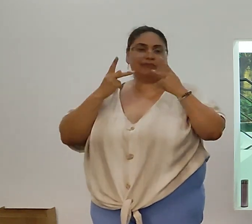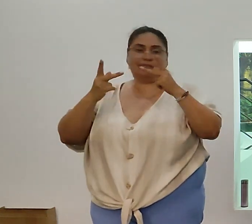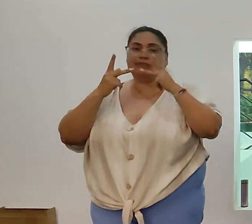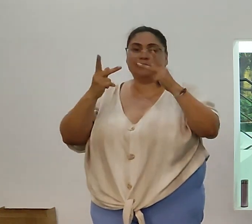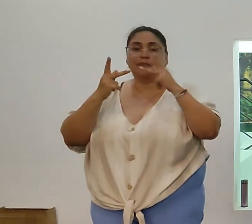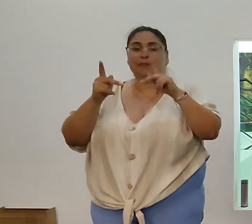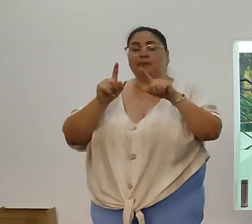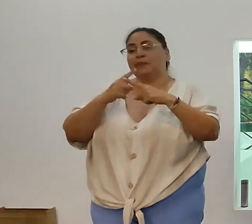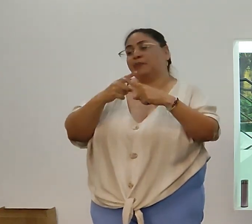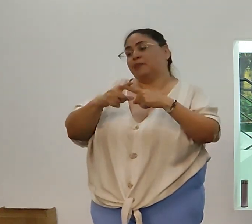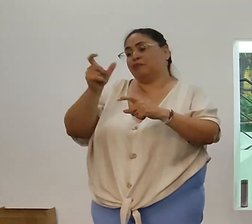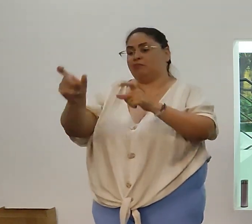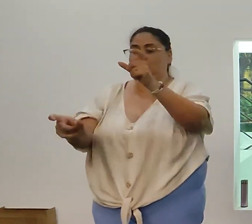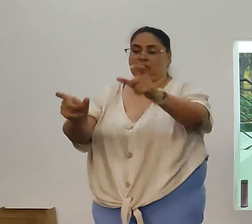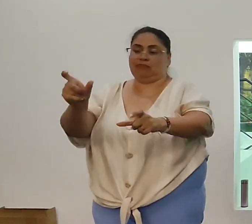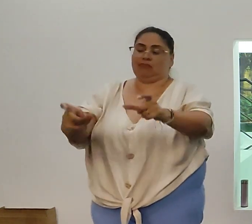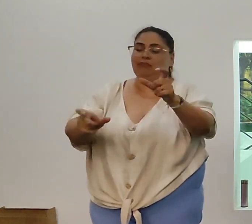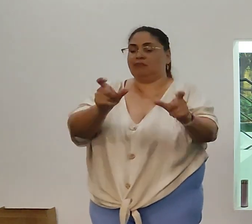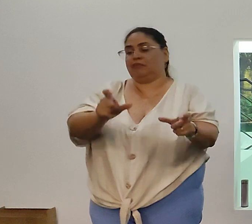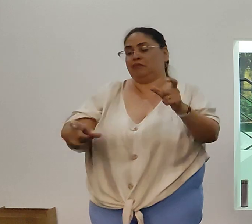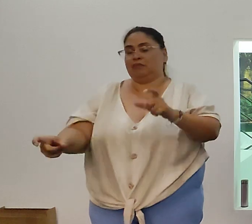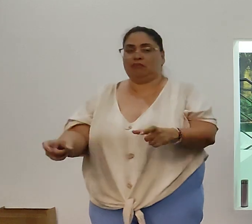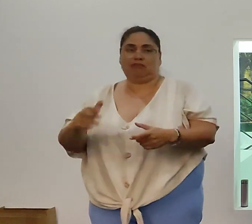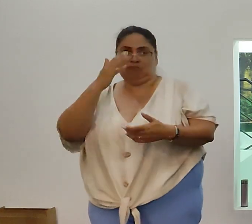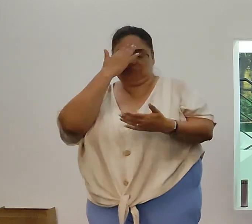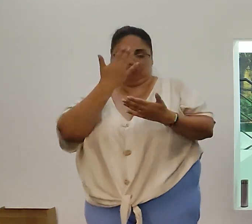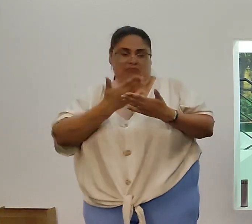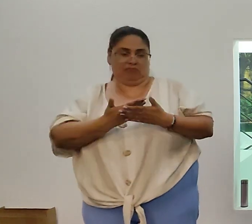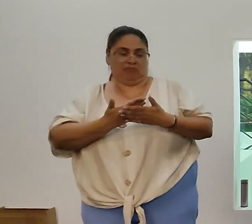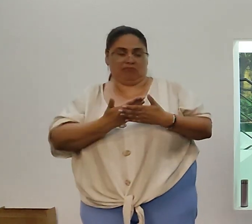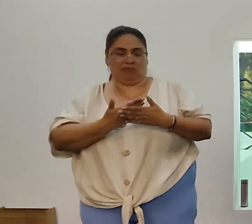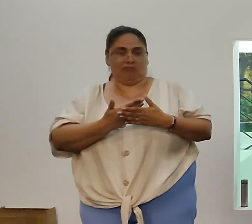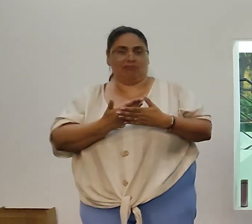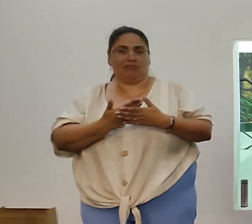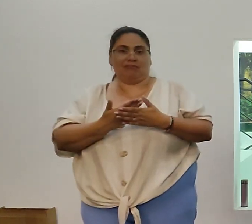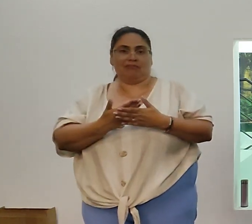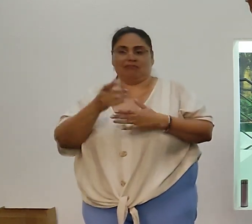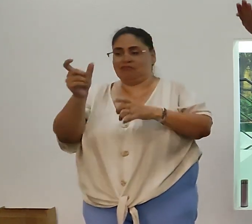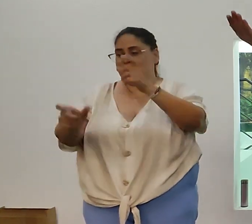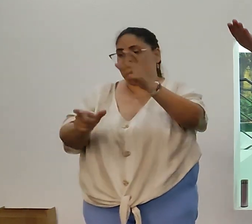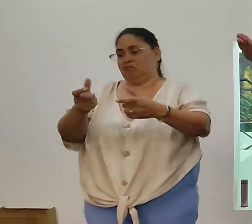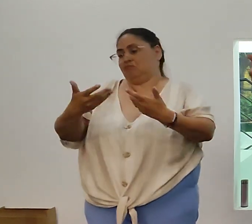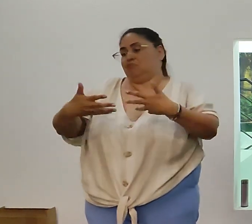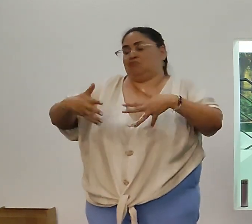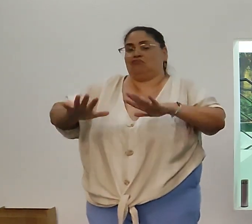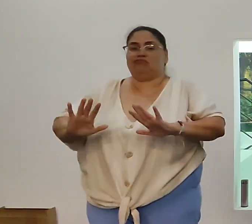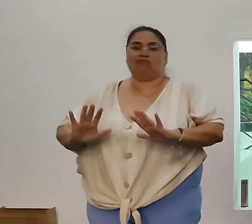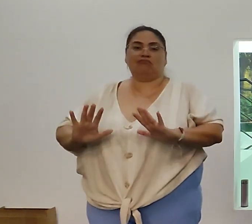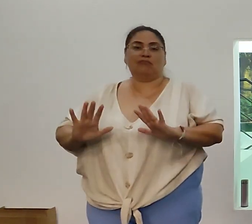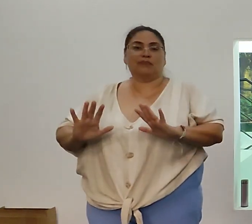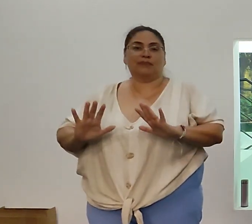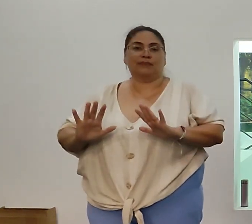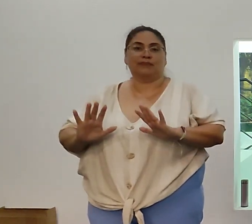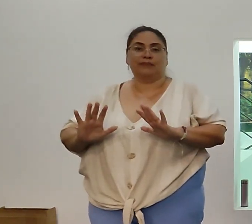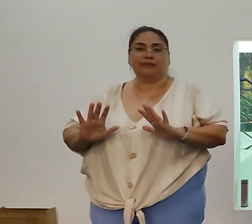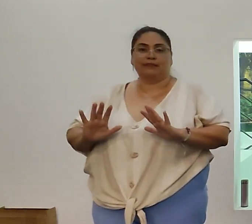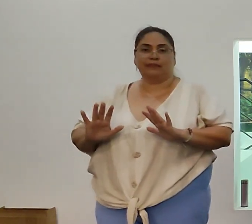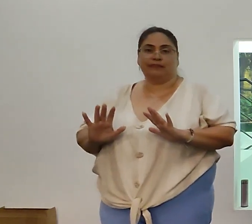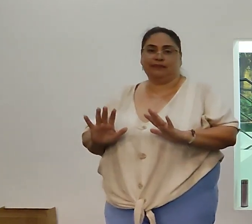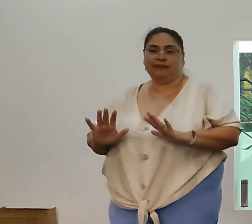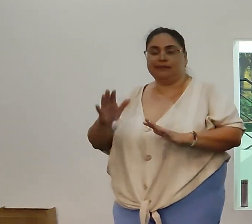isso venha ferir princípios, venha ferir ego, mas nós não temos que estar preocupados com nada